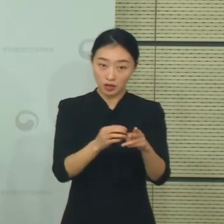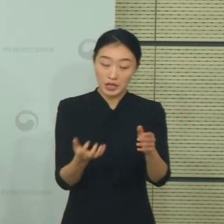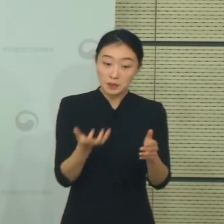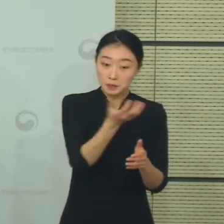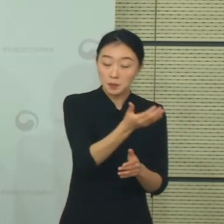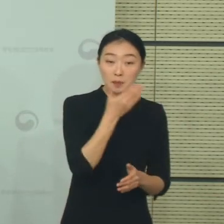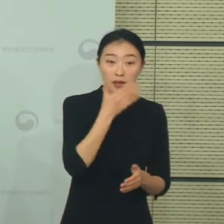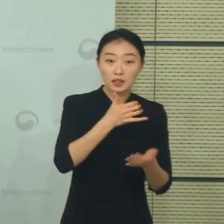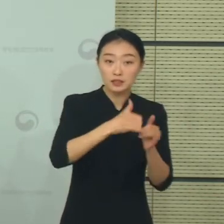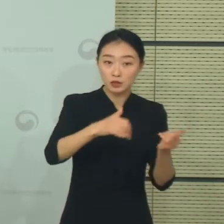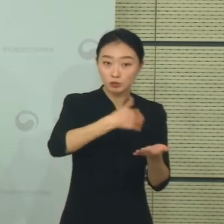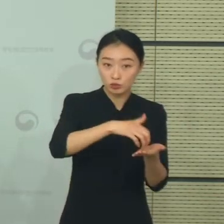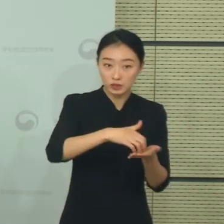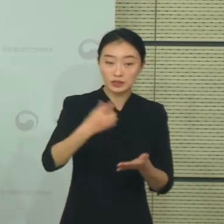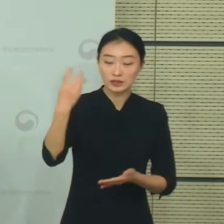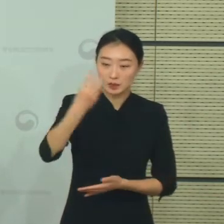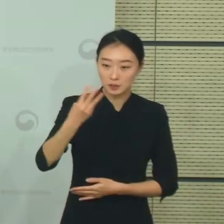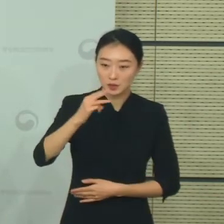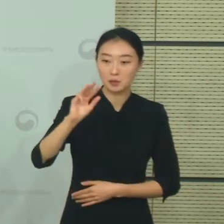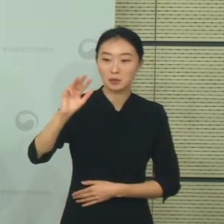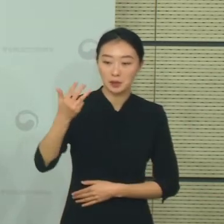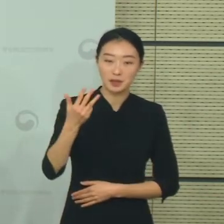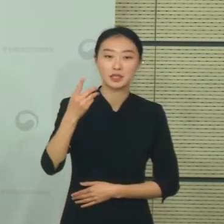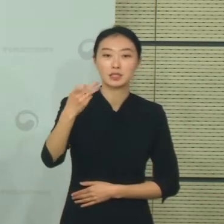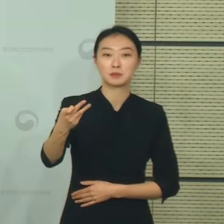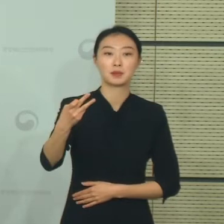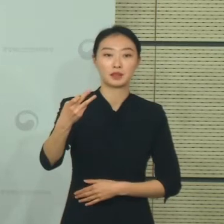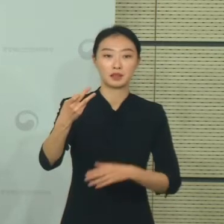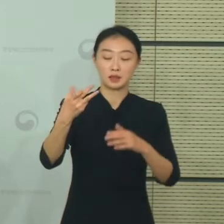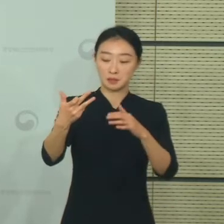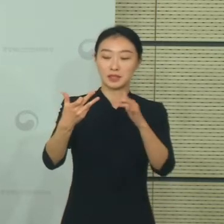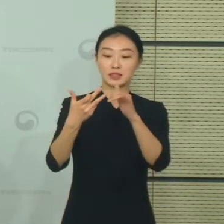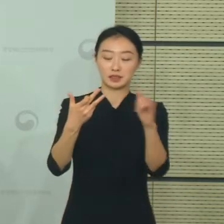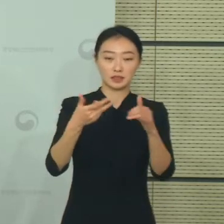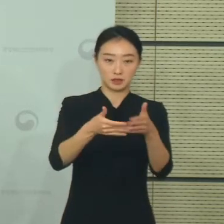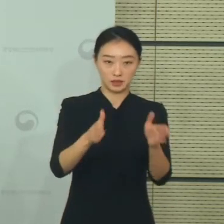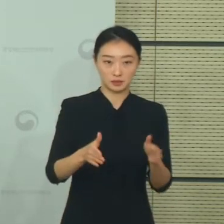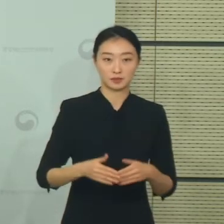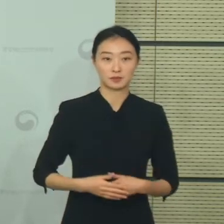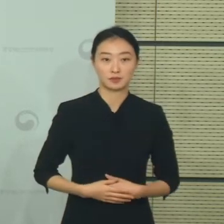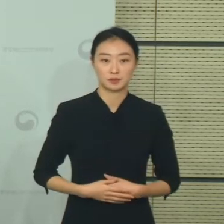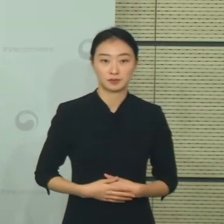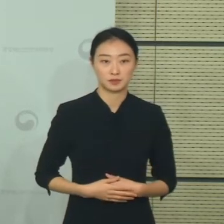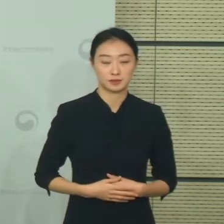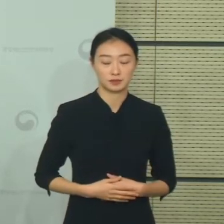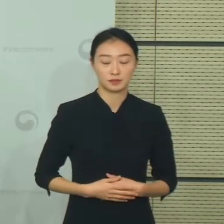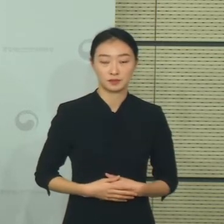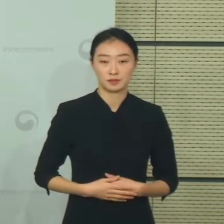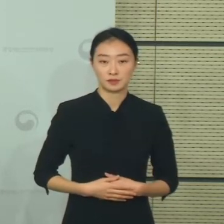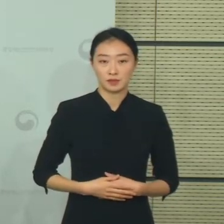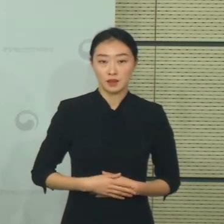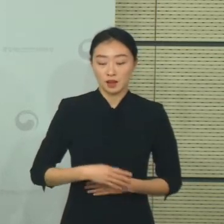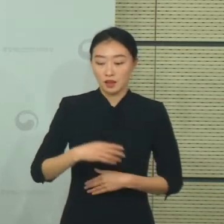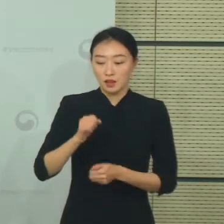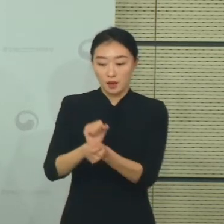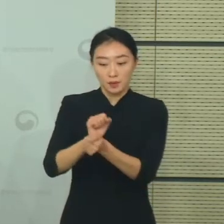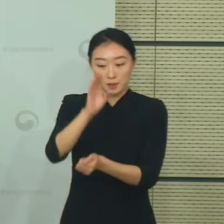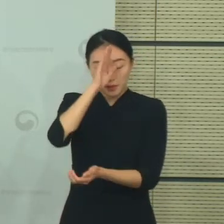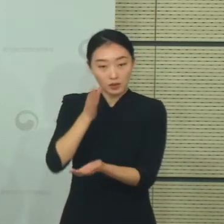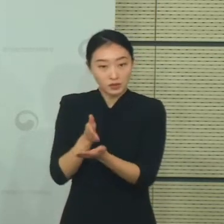정원은 3,818실이 되겠습니다. 감염병 전담병원에 입원해 계신 분들이